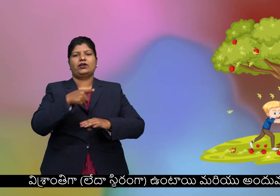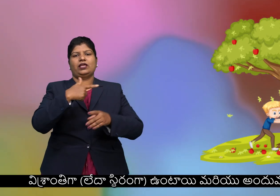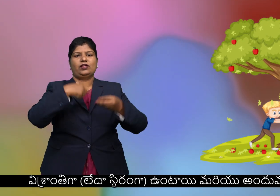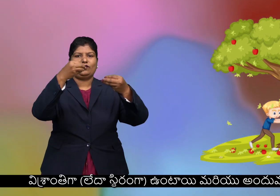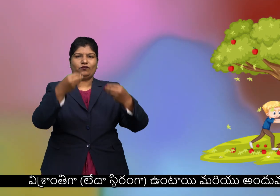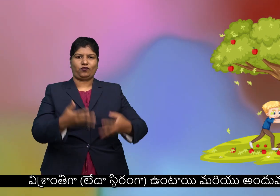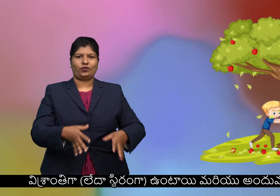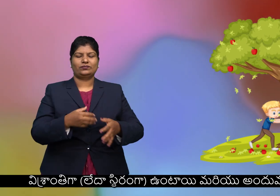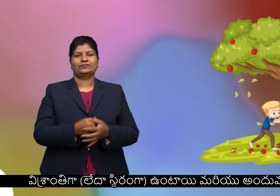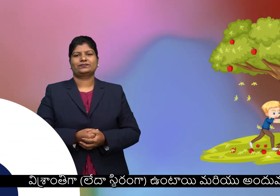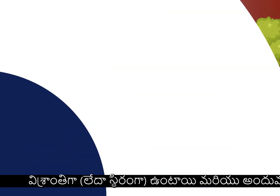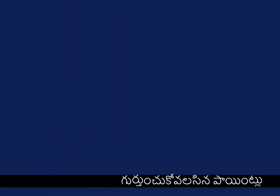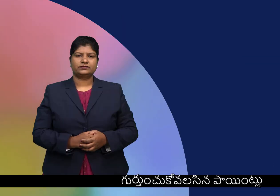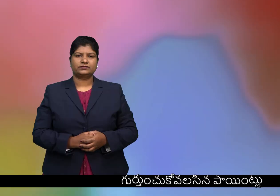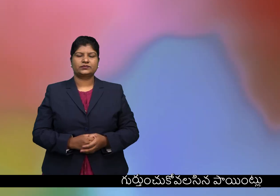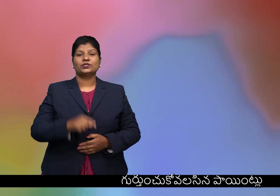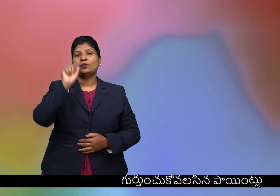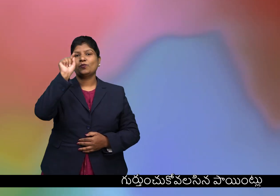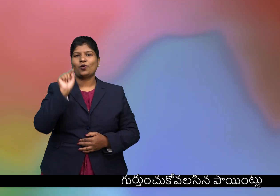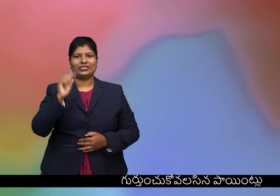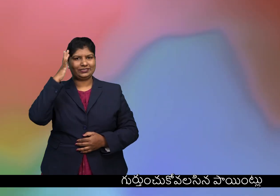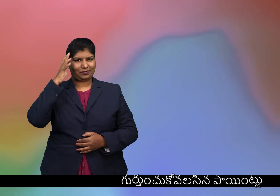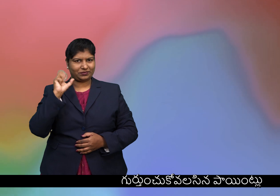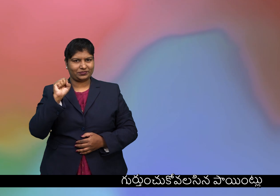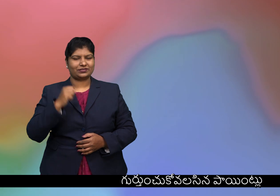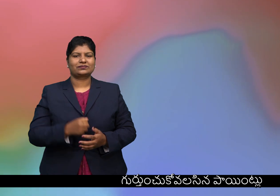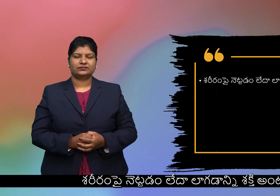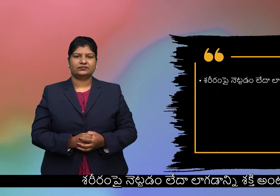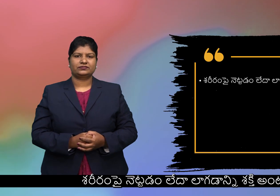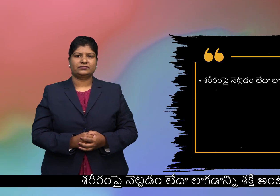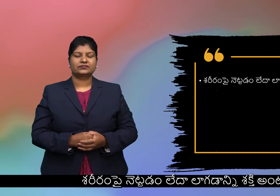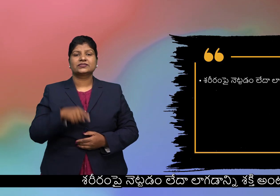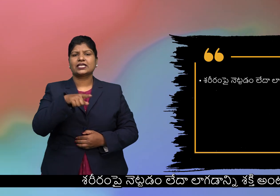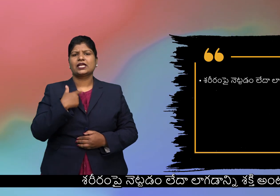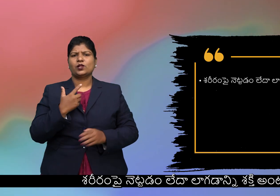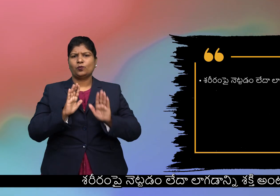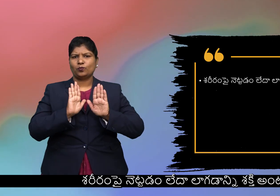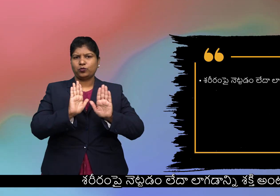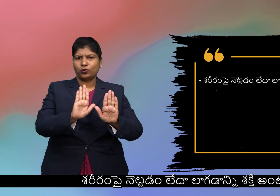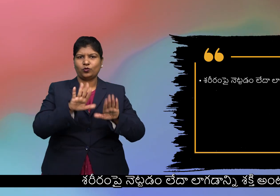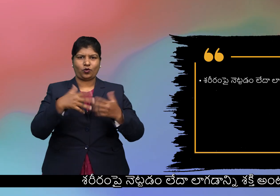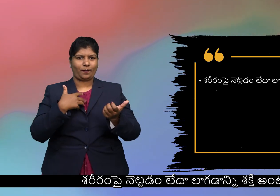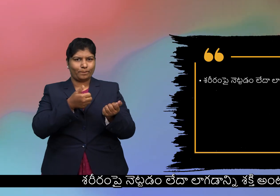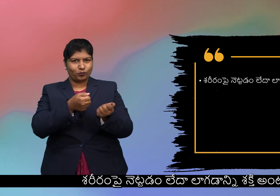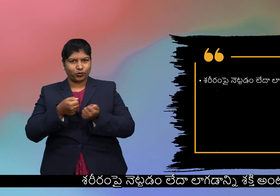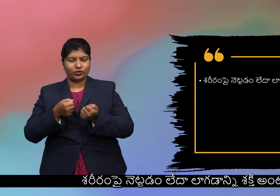అందువల్ల పడిపోతాయి. గుర్తుంచుకోవలసిన పాయింట్లు: శరీరంపై నెట్టడం లేదా లాగడాన్ని శక్తి